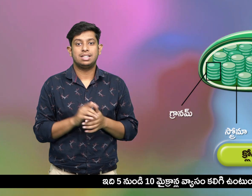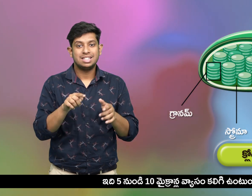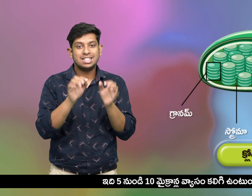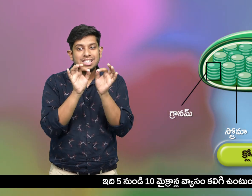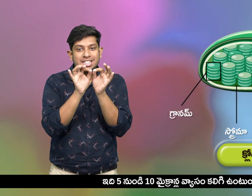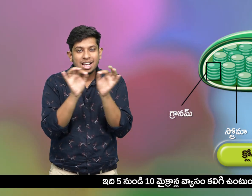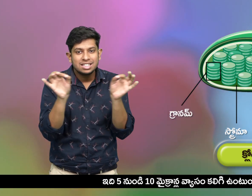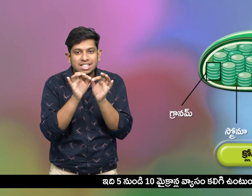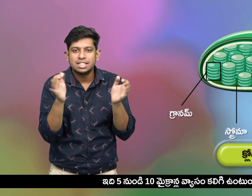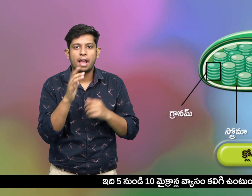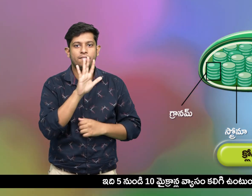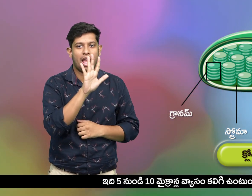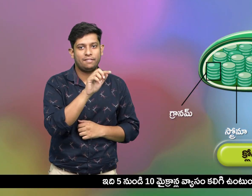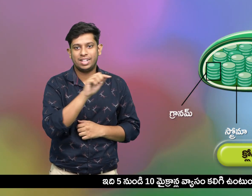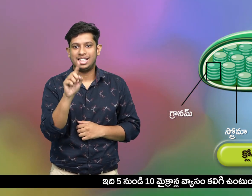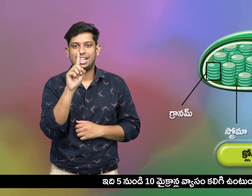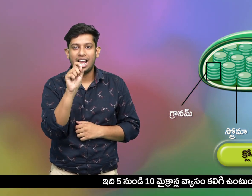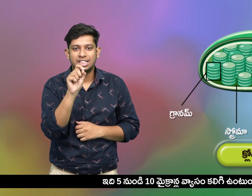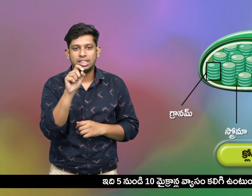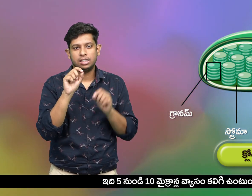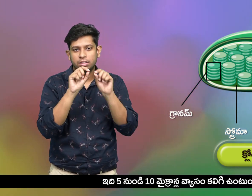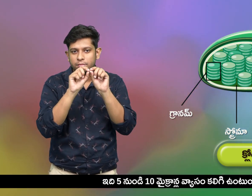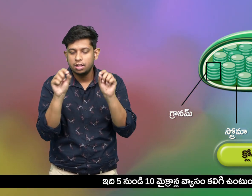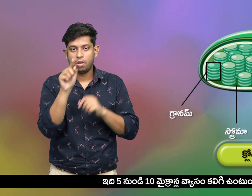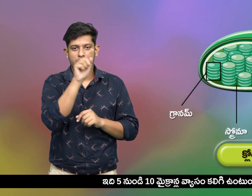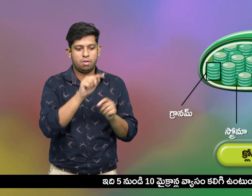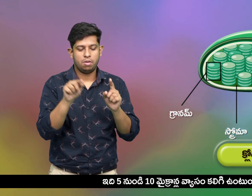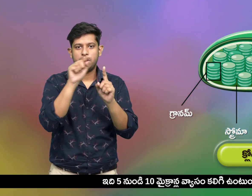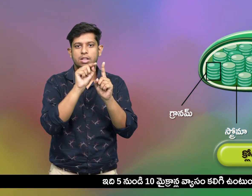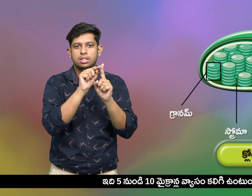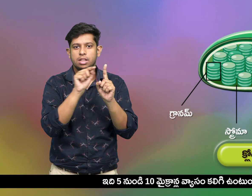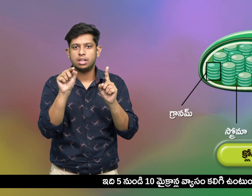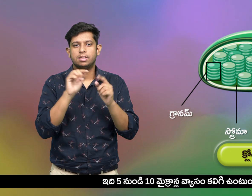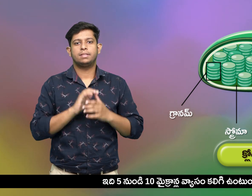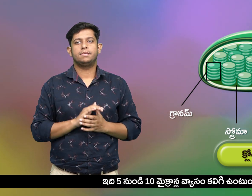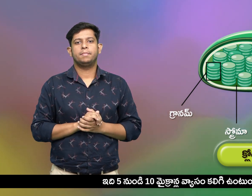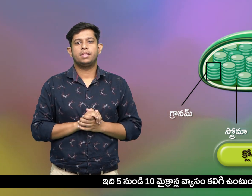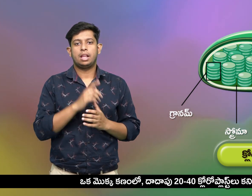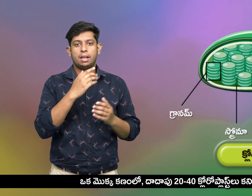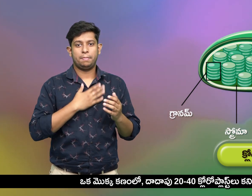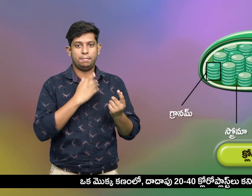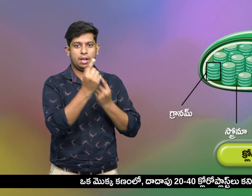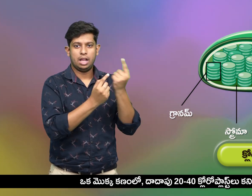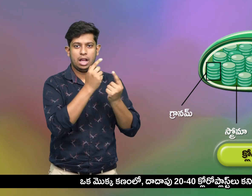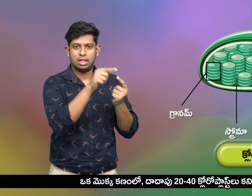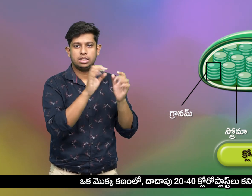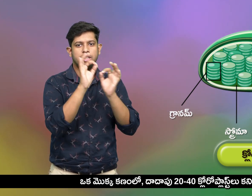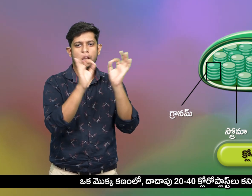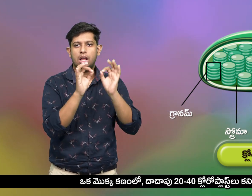ఇది 5 నుండి 10 మైక్రాన్ల వ్యాసం కలిగి ఉంటుంది. ఒక మొక్క కణంలో